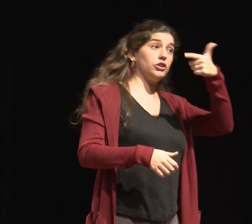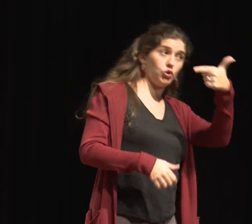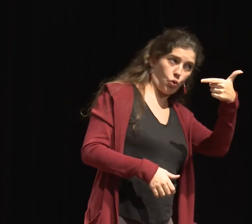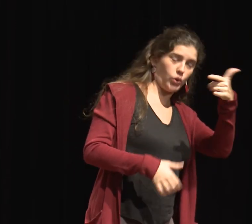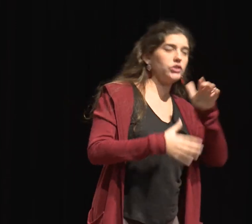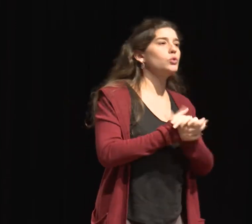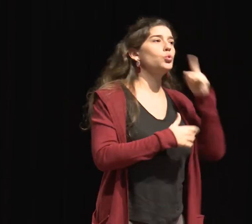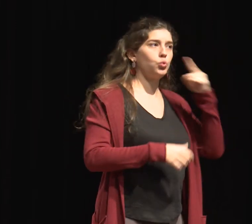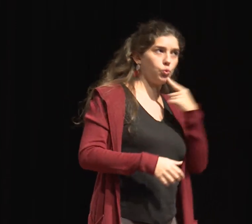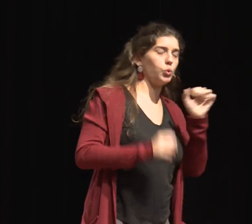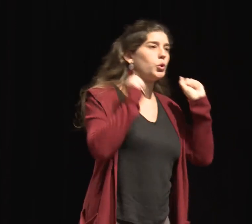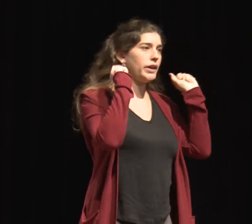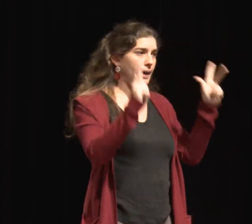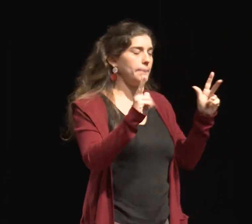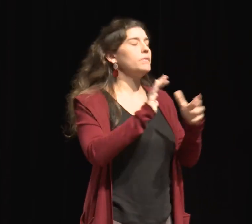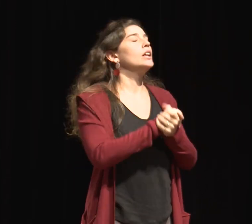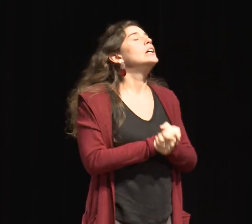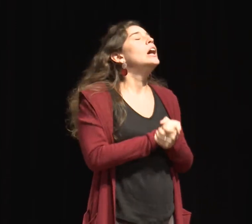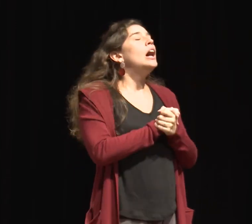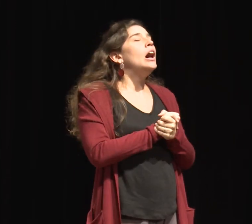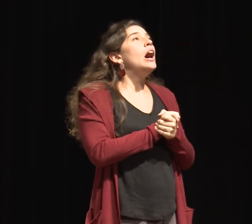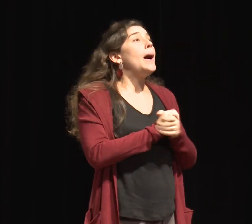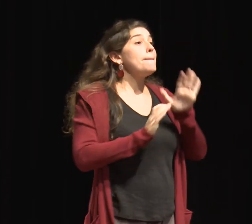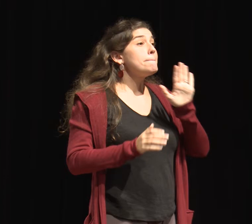português, que é a segunda língua do surdo.